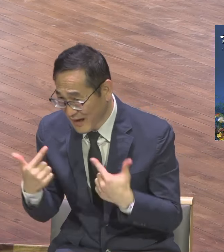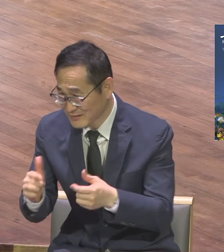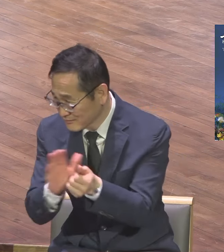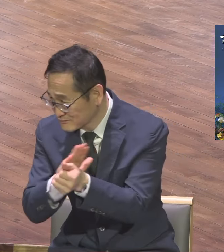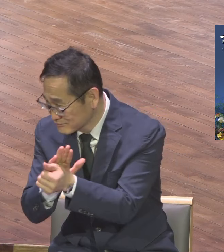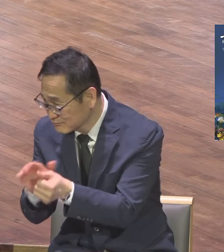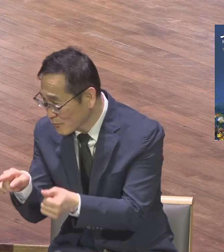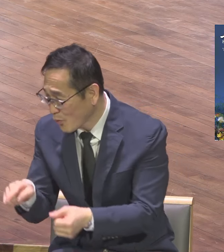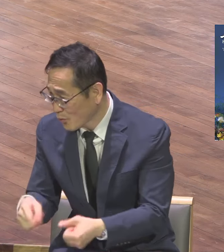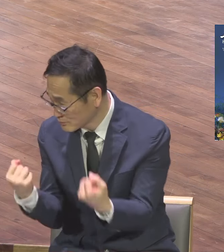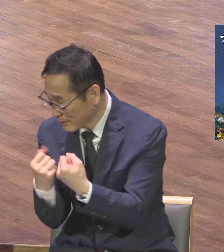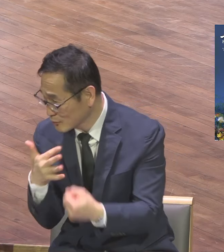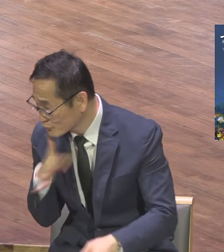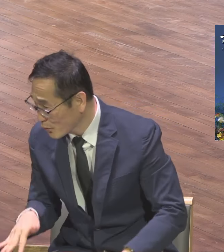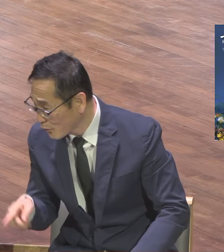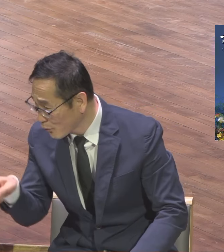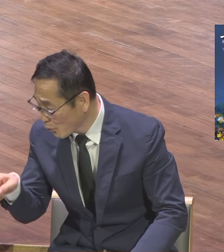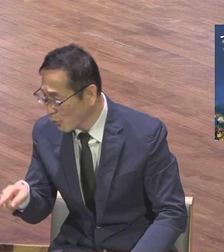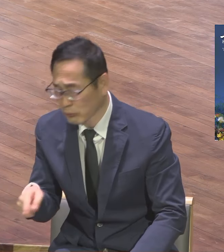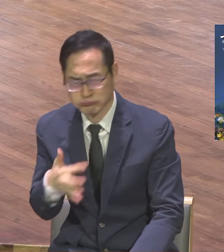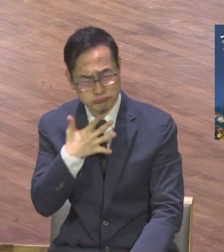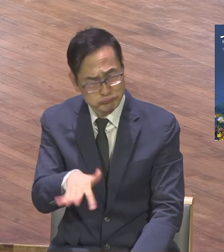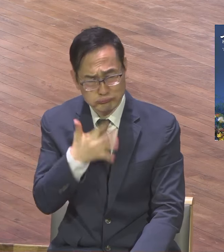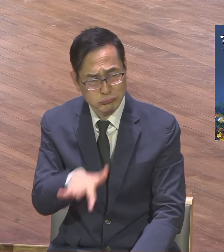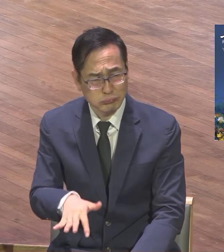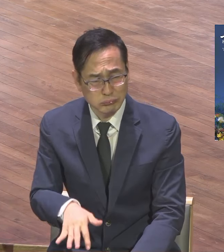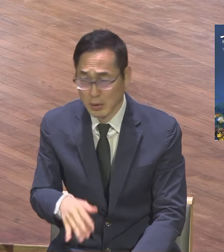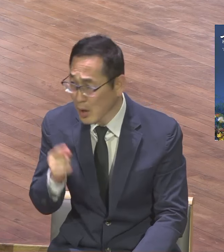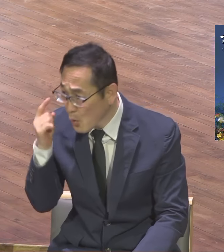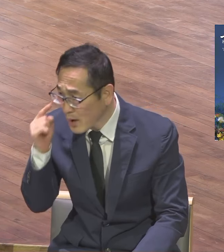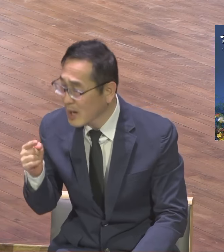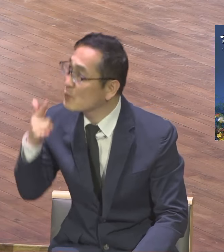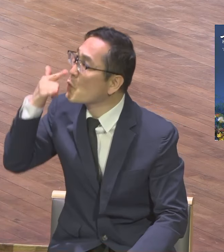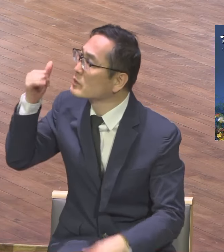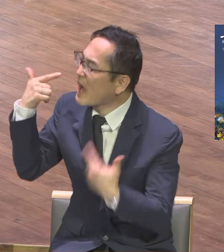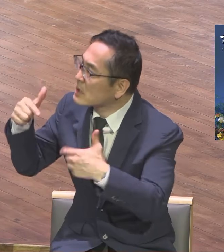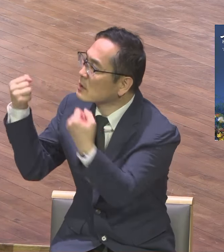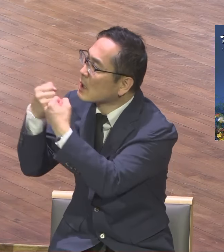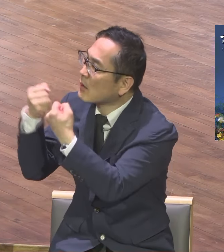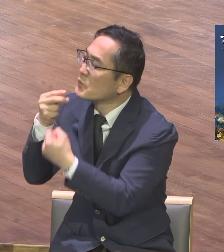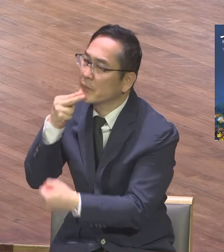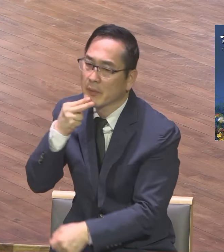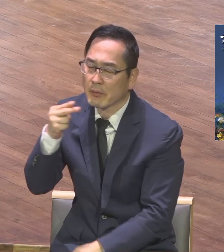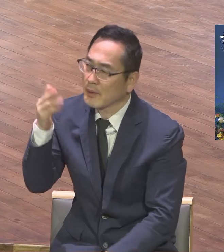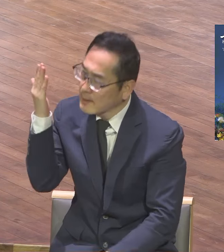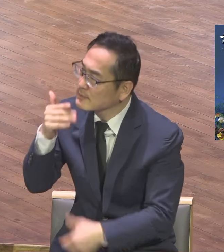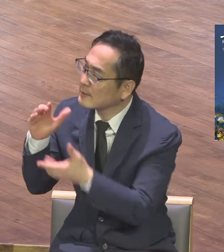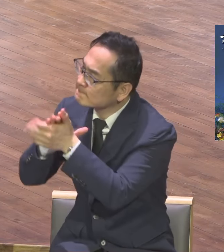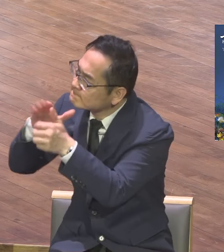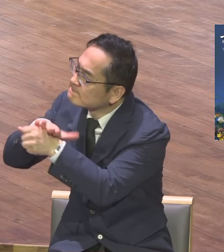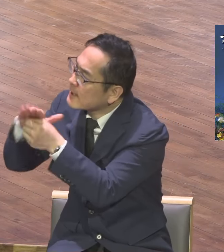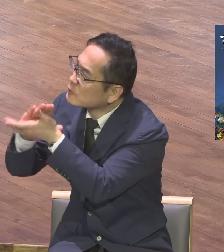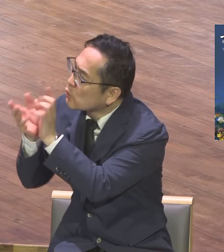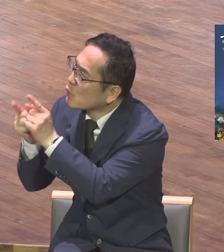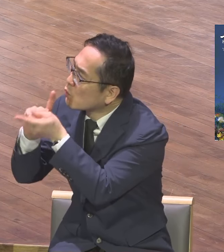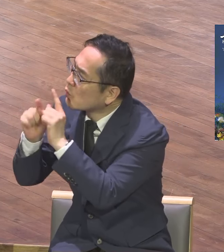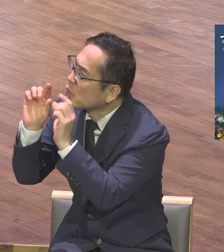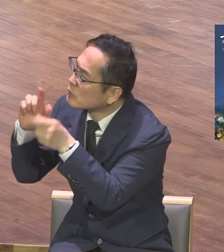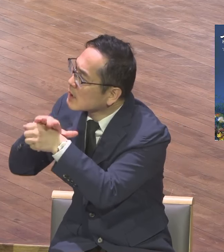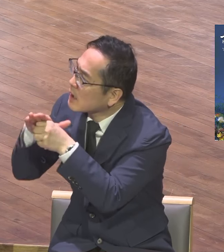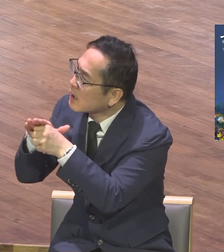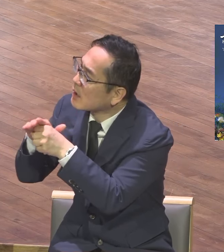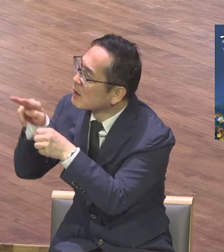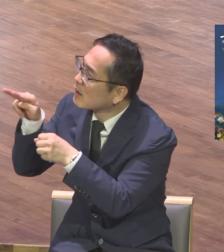없대. 부모님 싸운 거 본 한 번도 없어서 결혼하고 한 번도 안 싸우냐 한 번도 안 싸웠대. 같은 당시